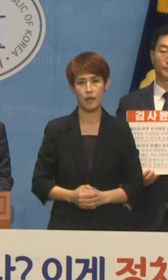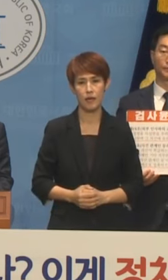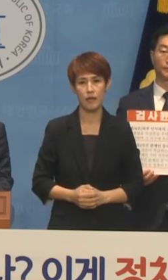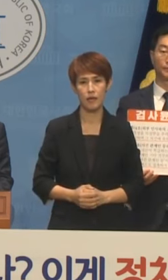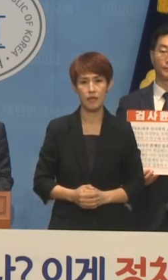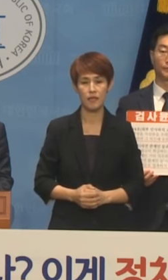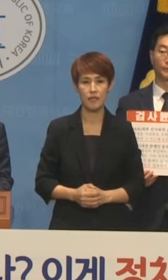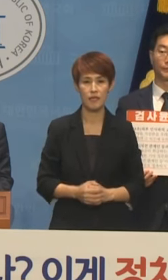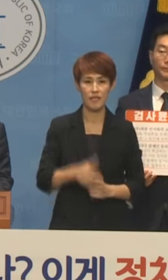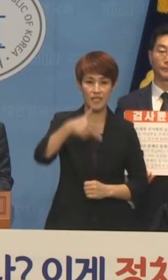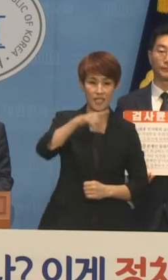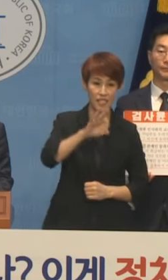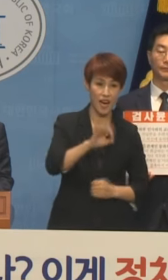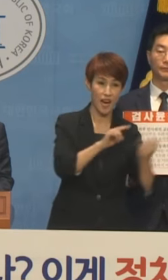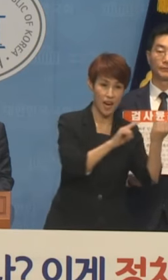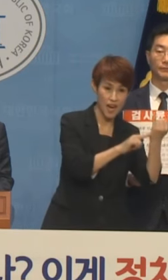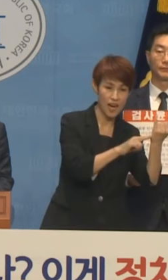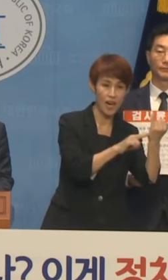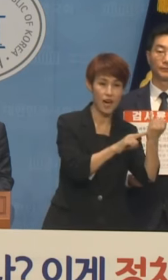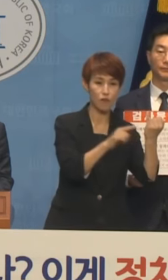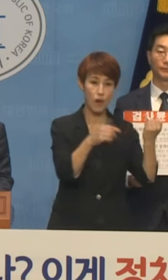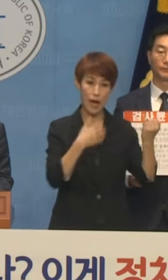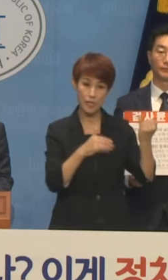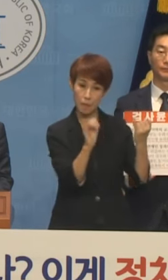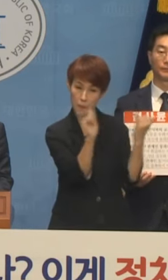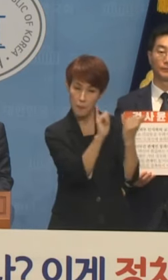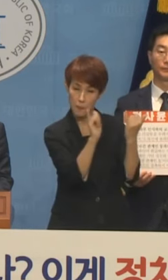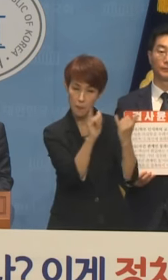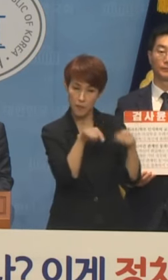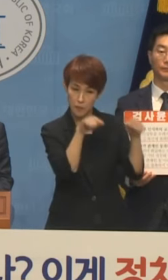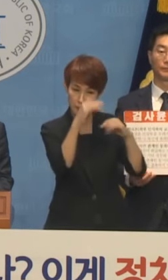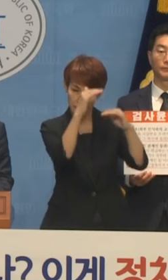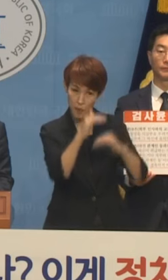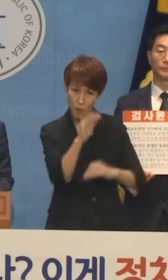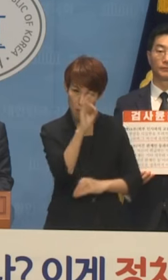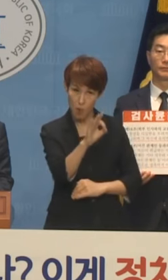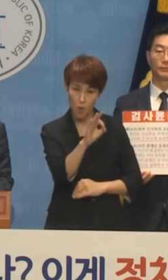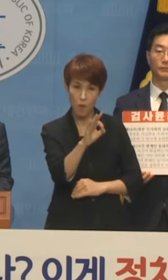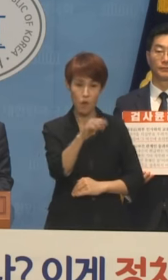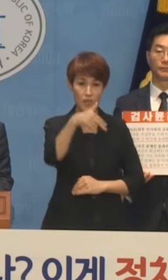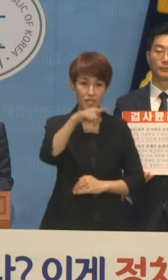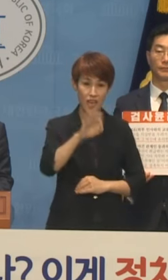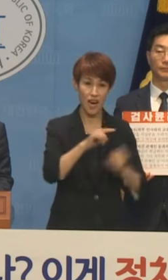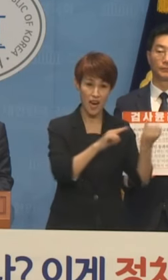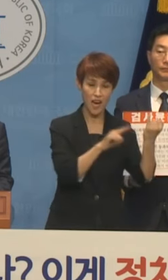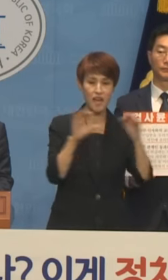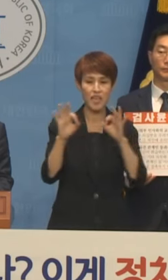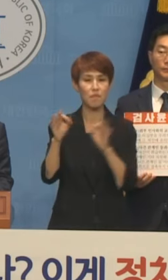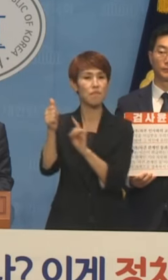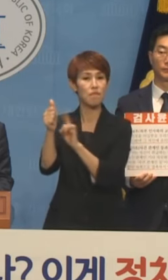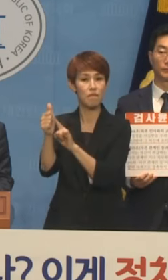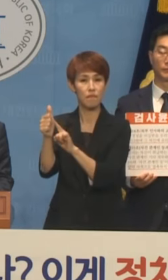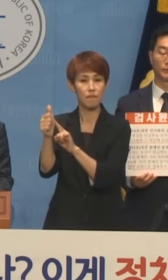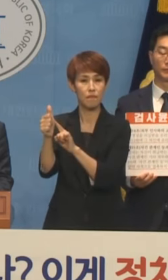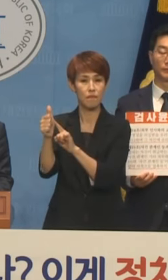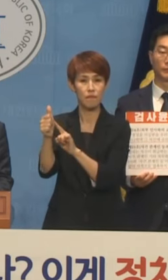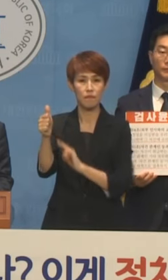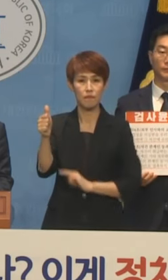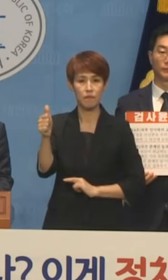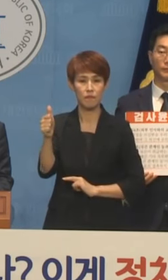보도한 장시호와 장시호의 지인 간의 전화통화 녹음 파일에 따르면 장시호는 김영철 검사로부터